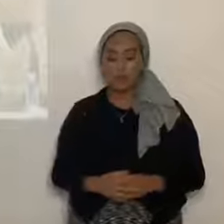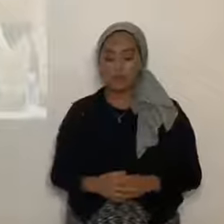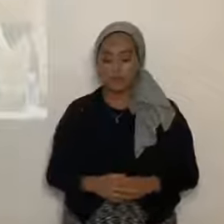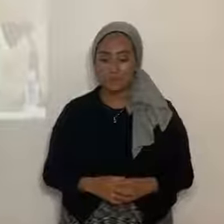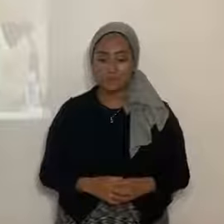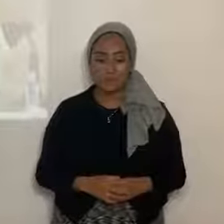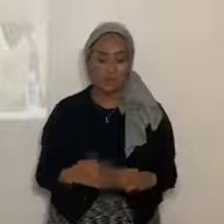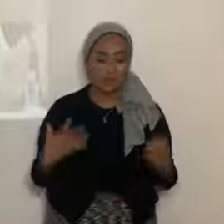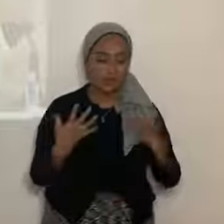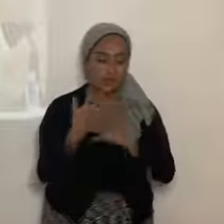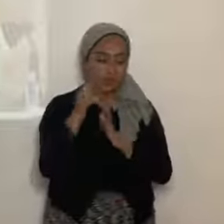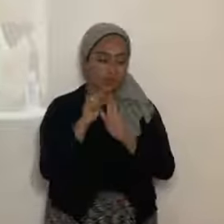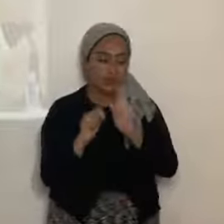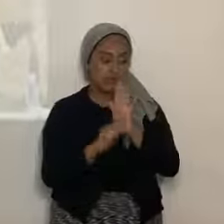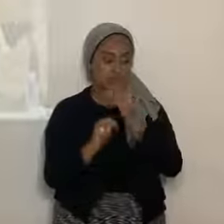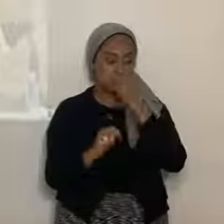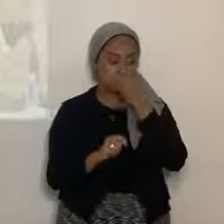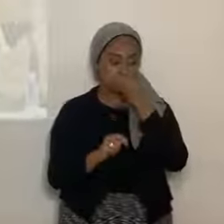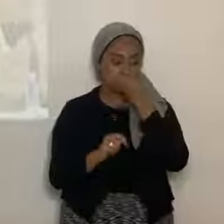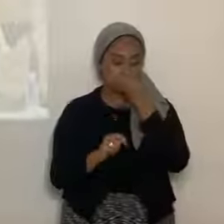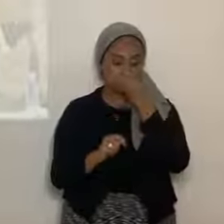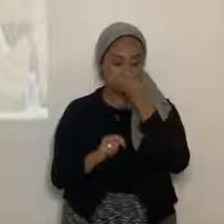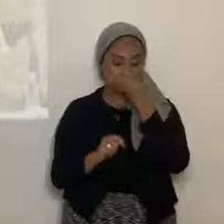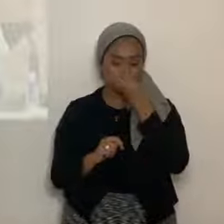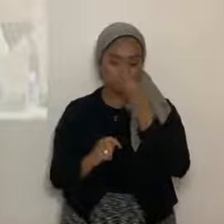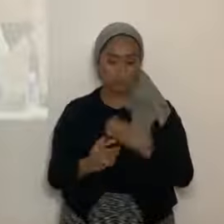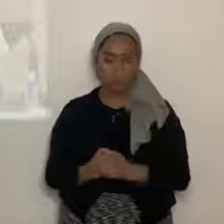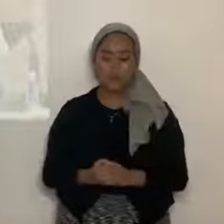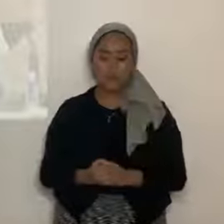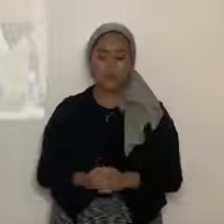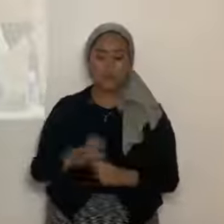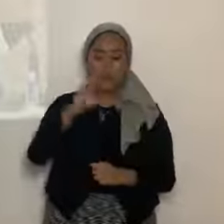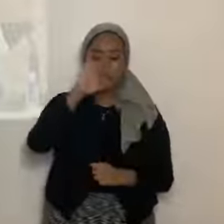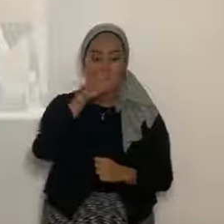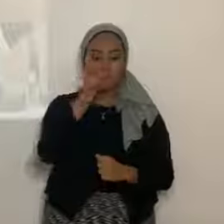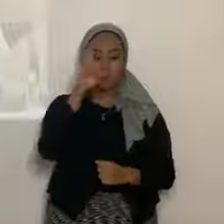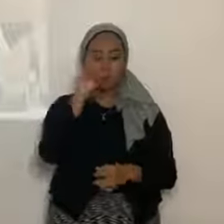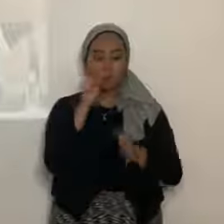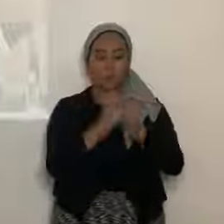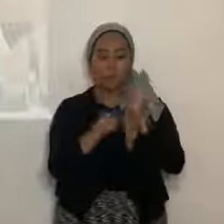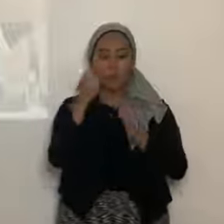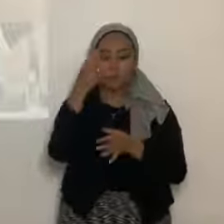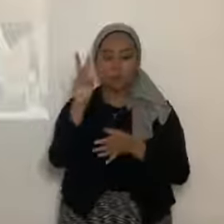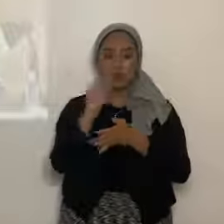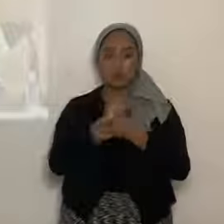Brit Hadashah, lo que tú conociste como Evangelio. Juan 16, verso